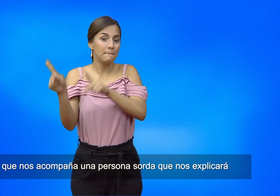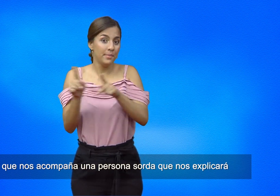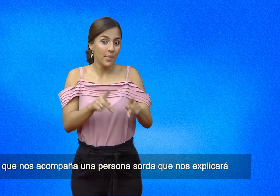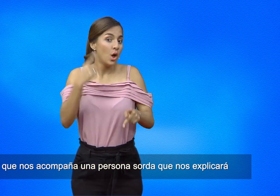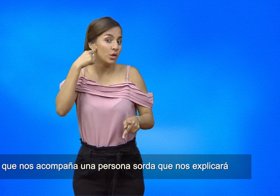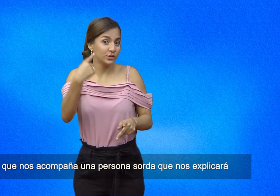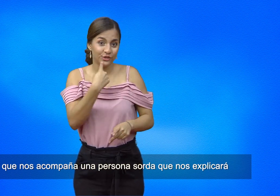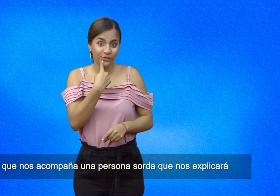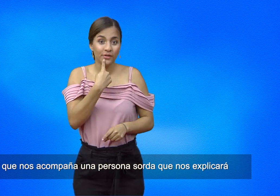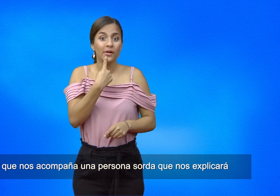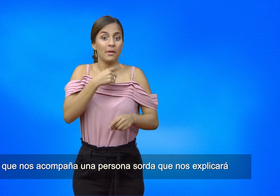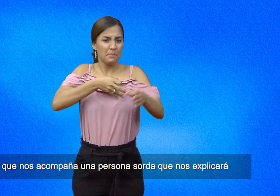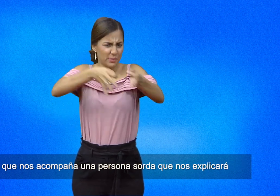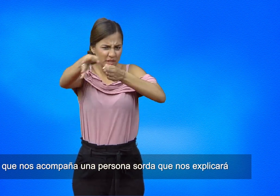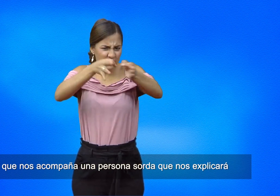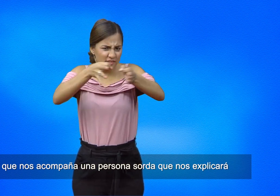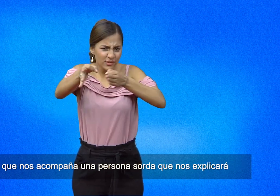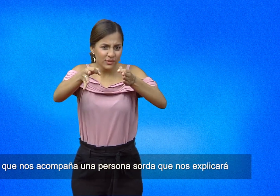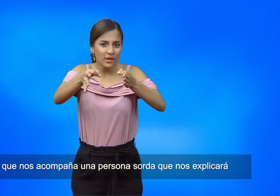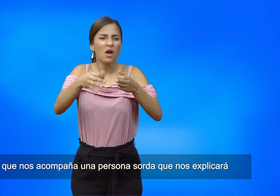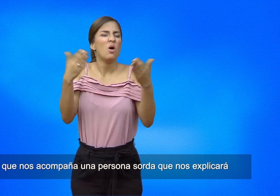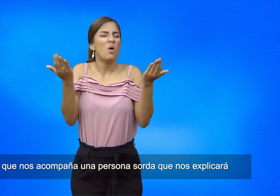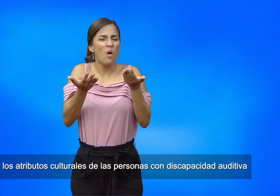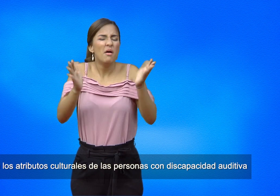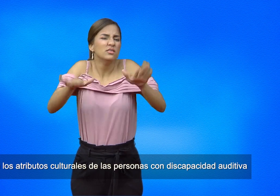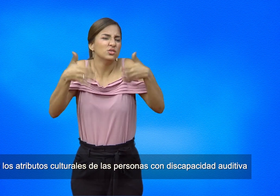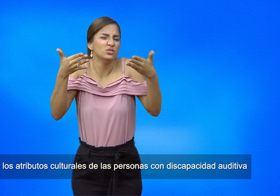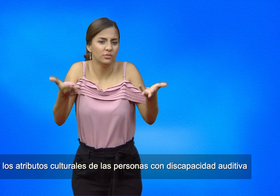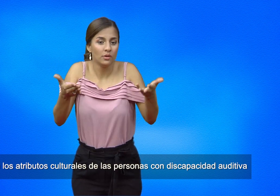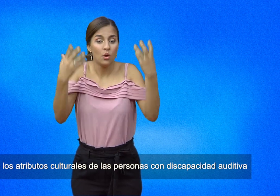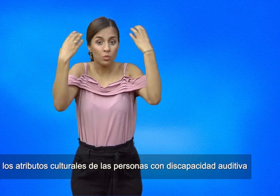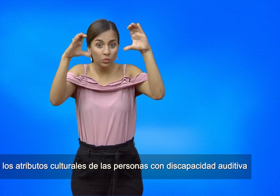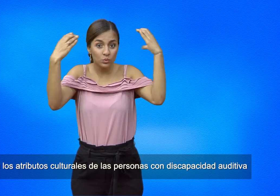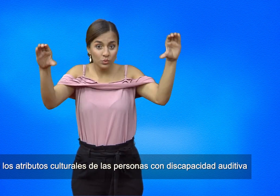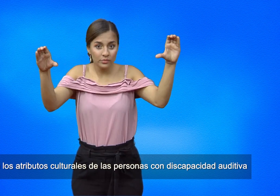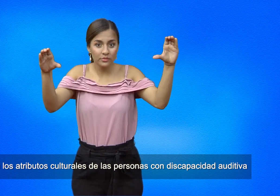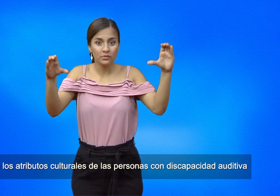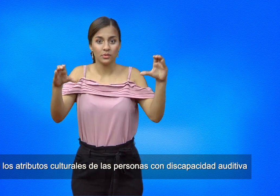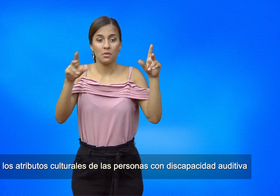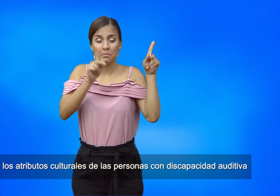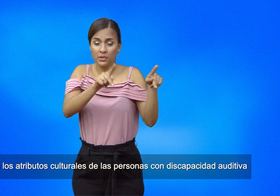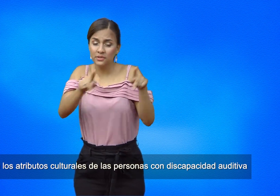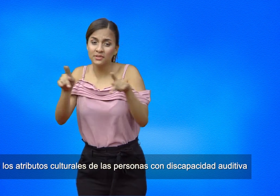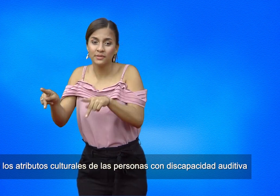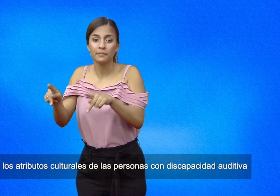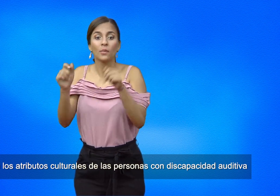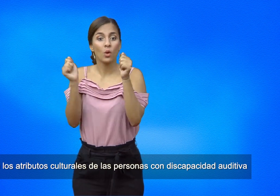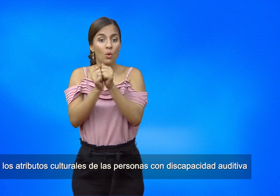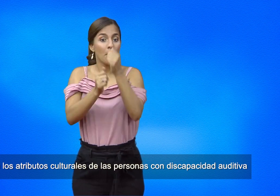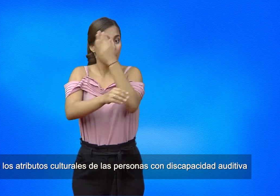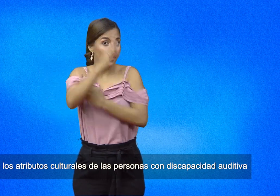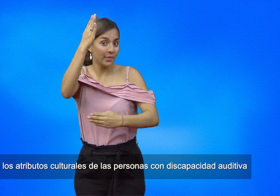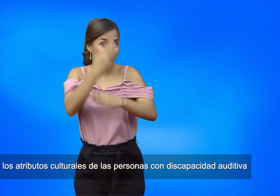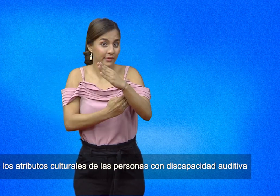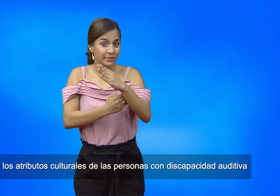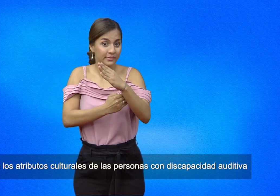una persona sorda que nos explicará sobre los atributos culturales de las personas con